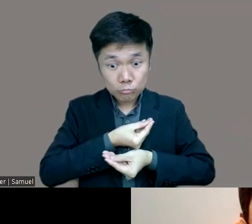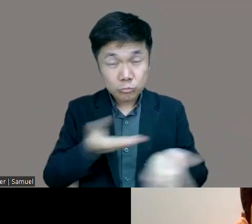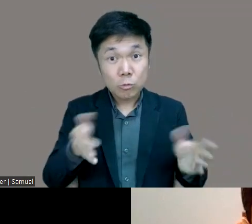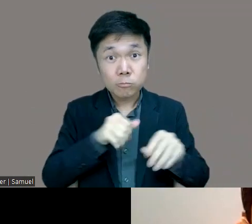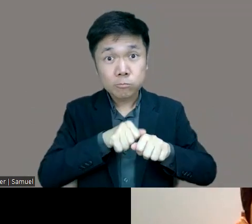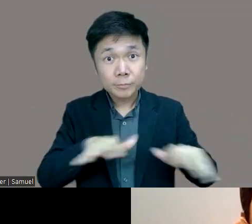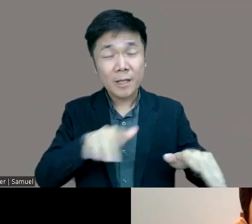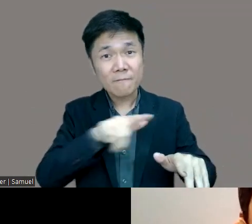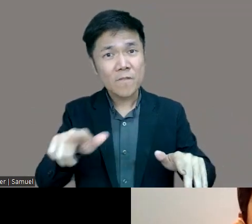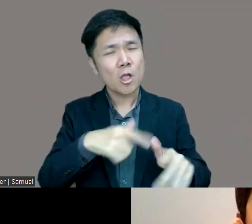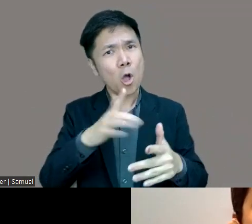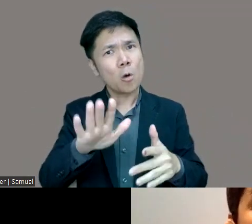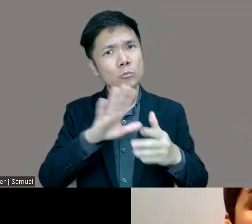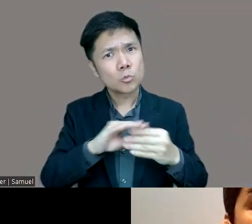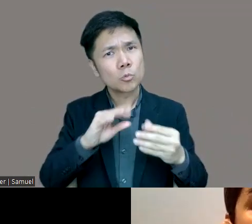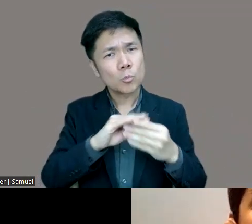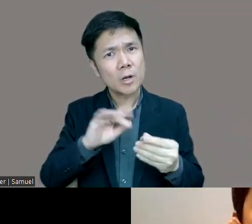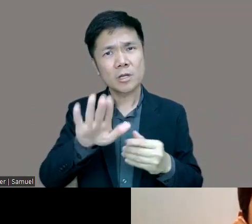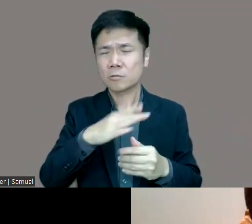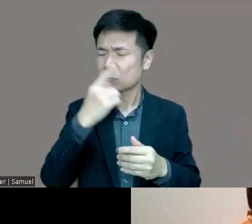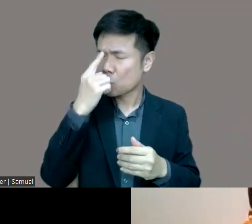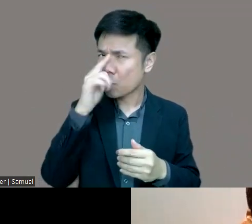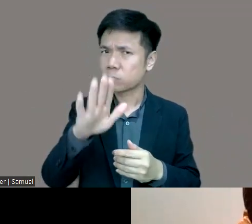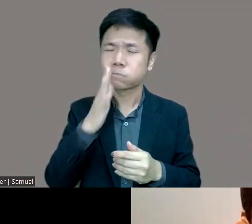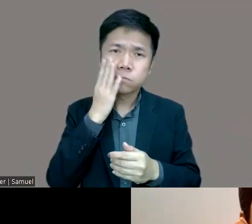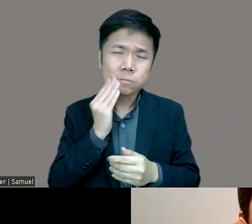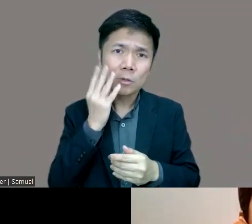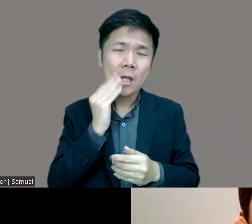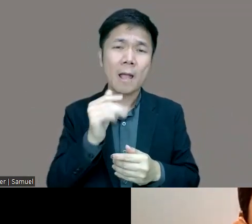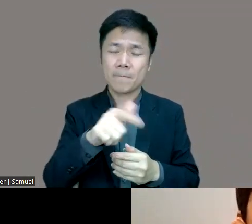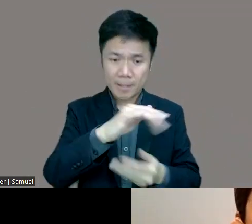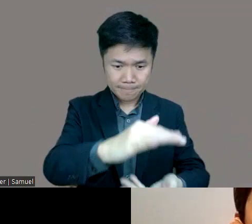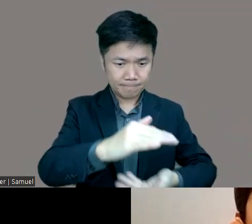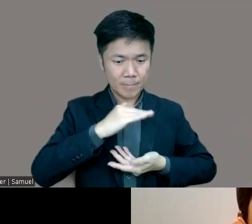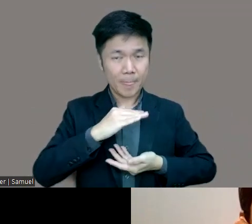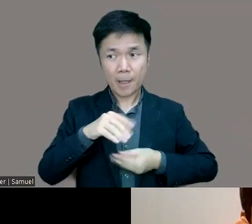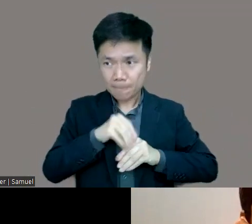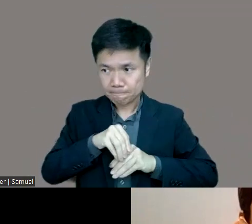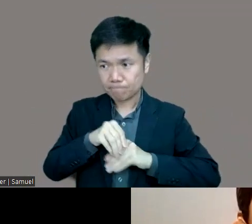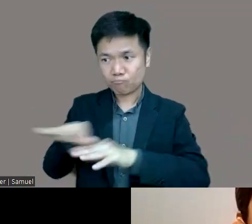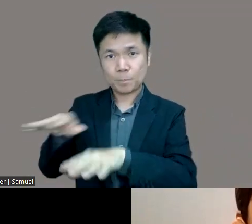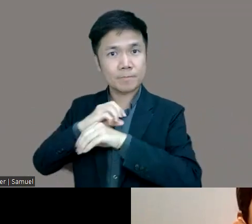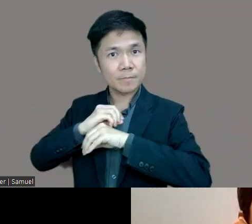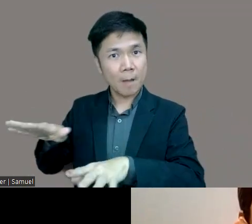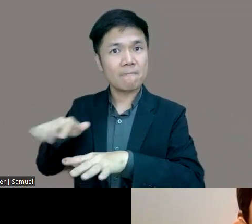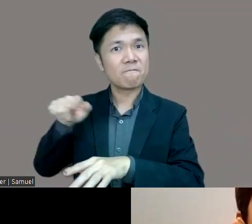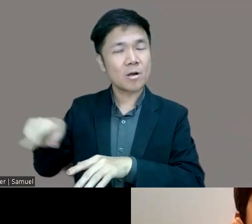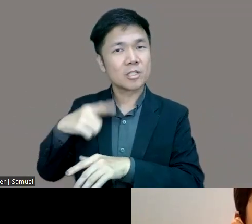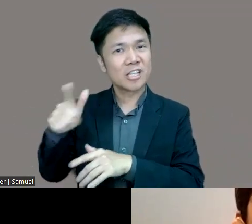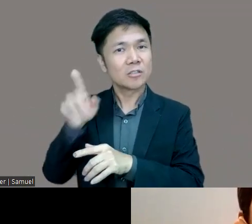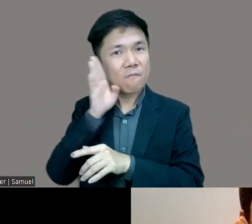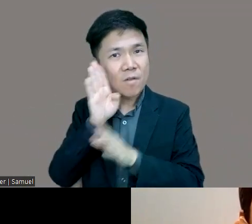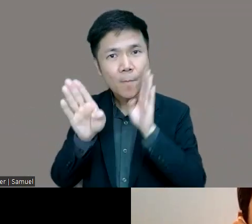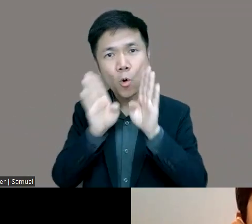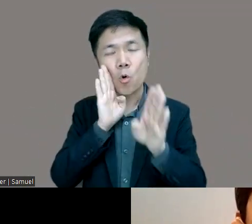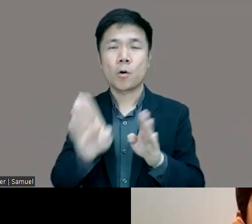une campagne dans les médias, nous pouvons vous aider avec cela. Nous